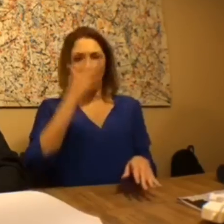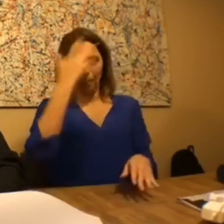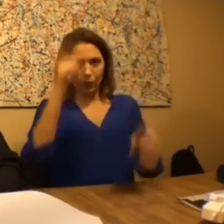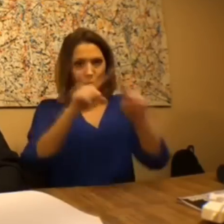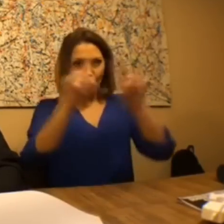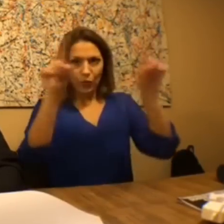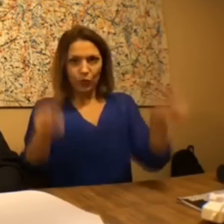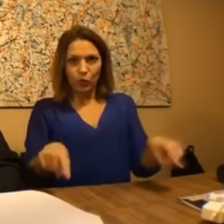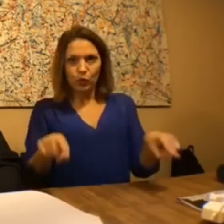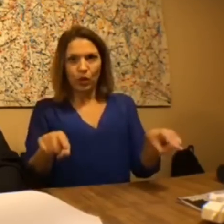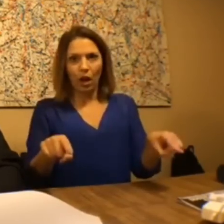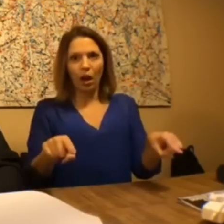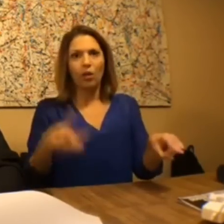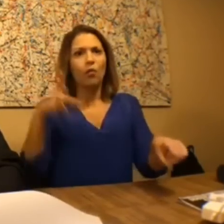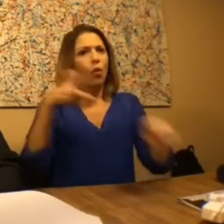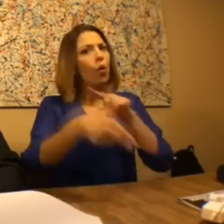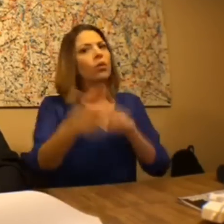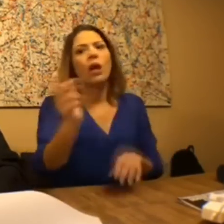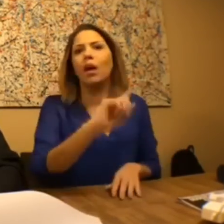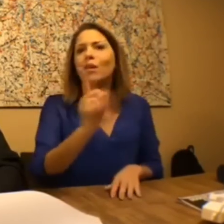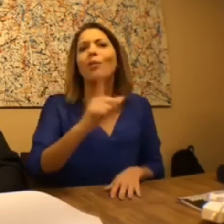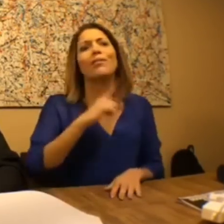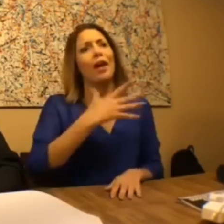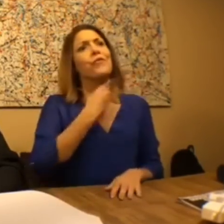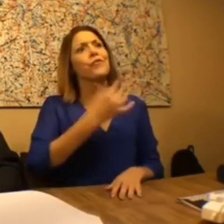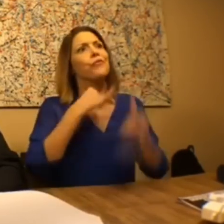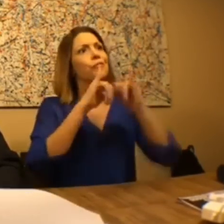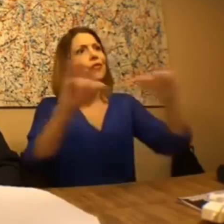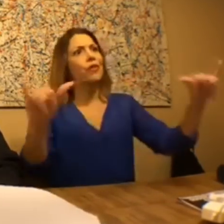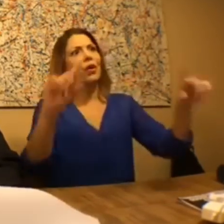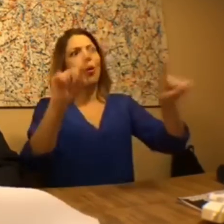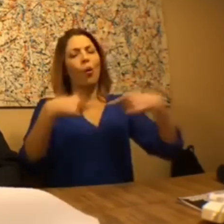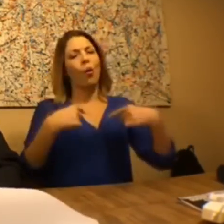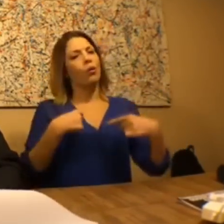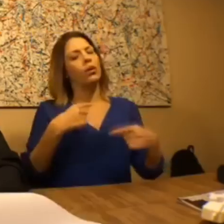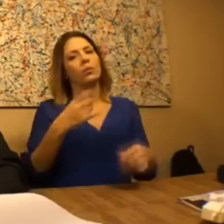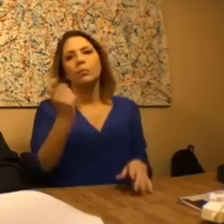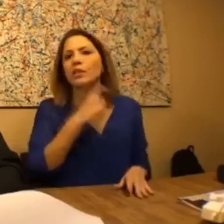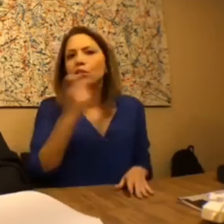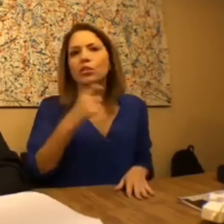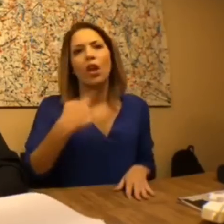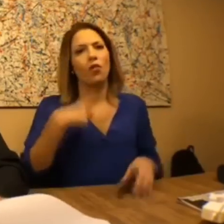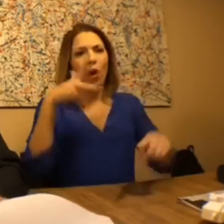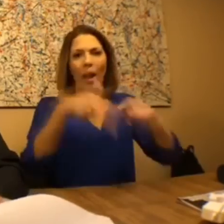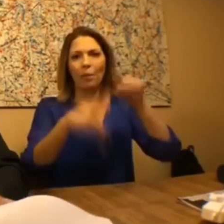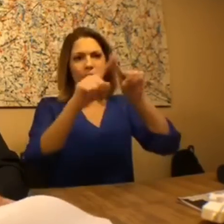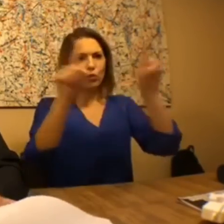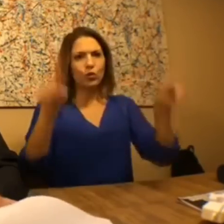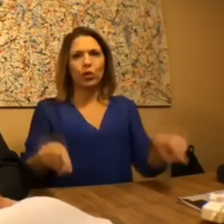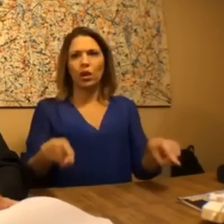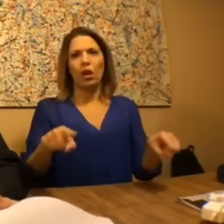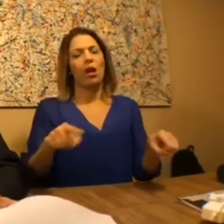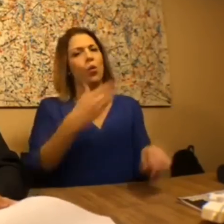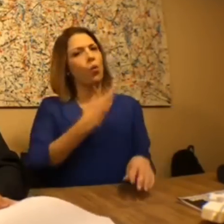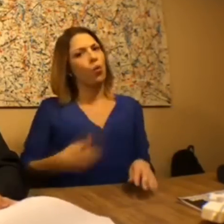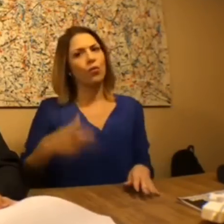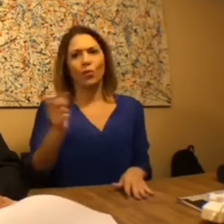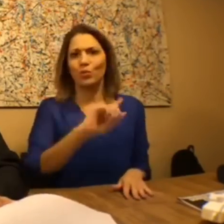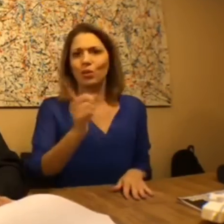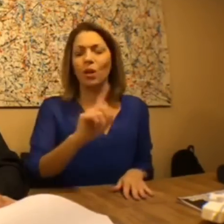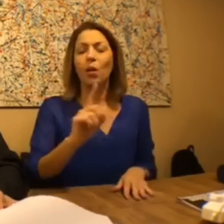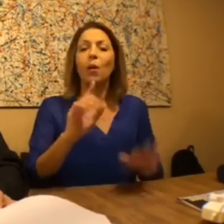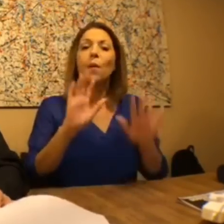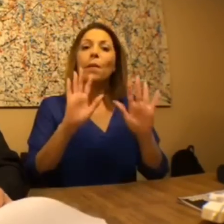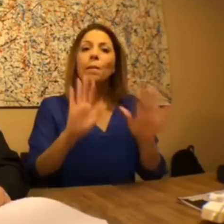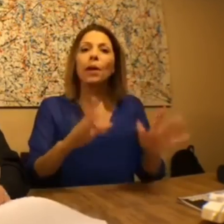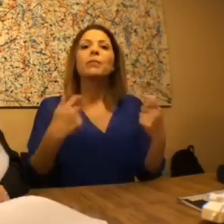news contra mim. Ninguém quer isso daí. Mas valorizar os sindicatos, no meu entender, é estimular